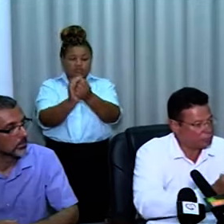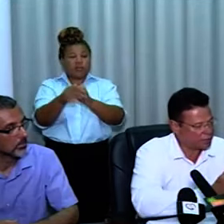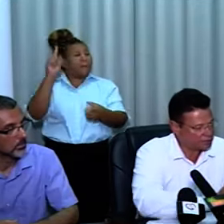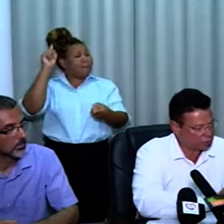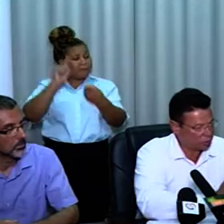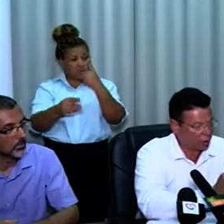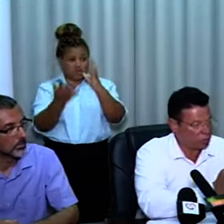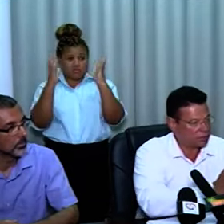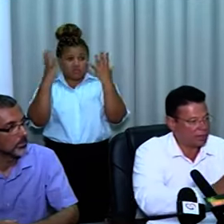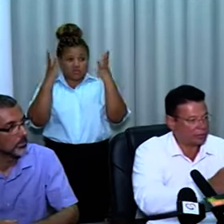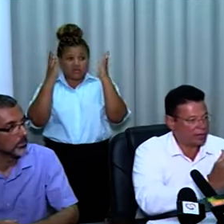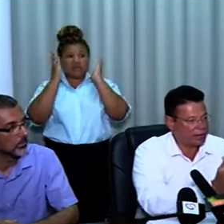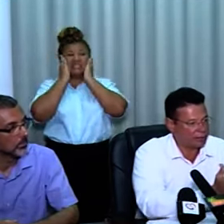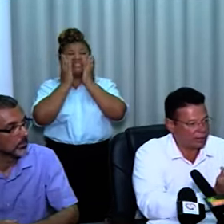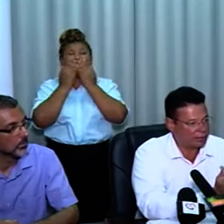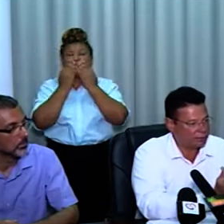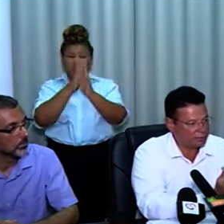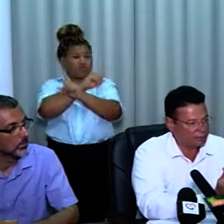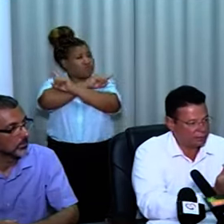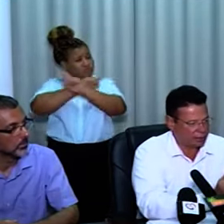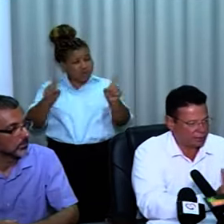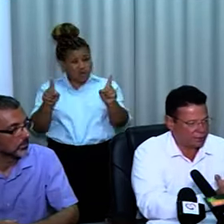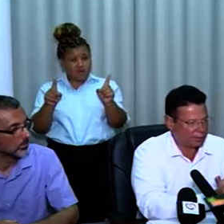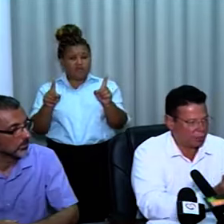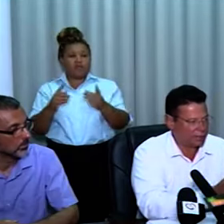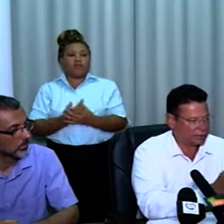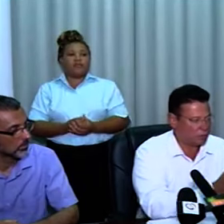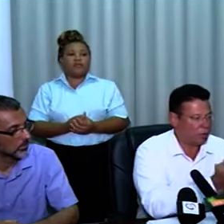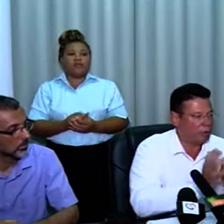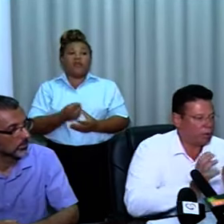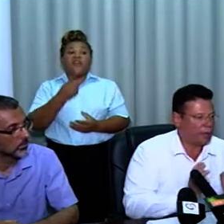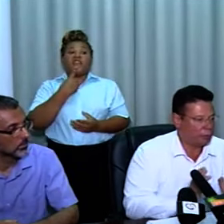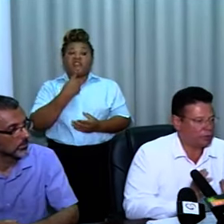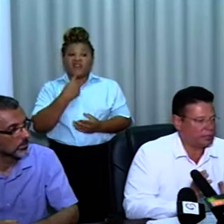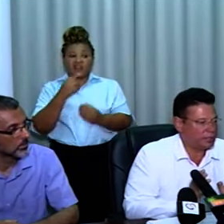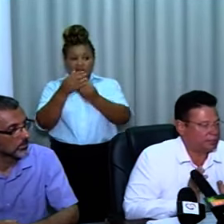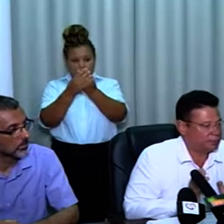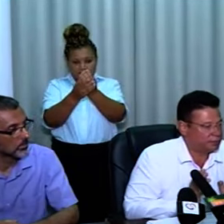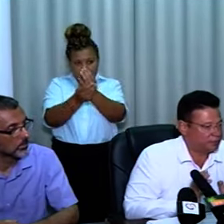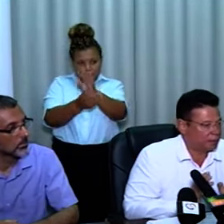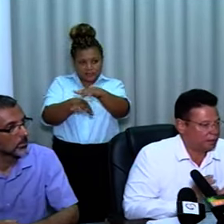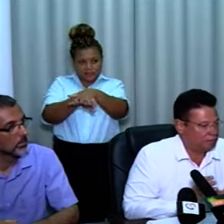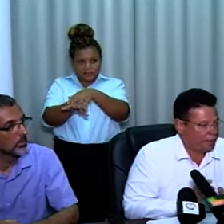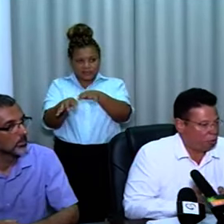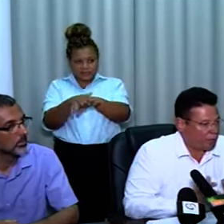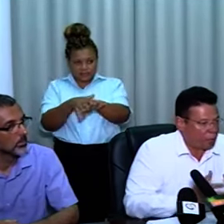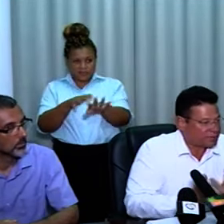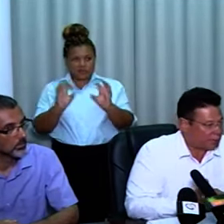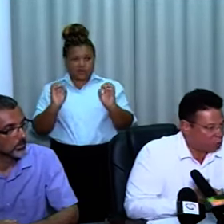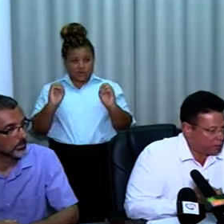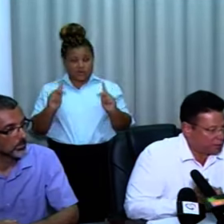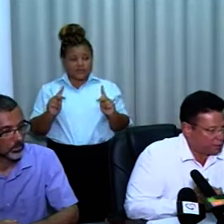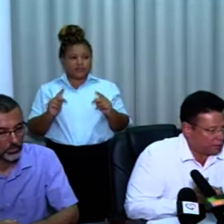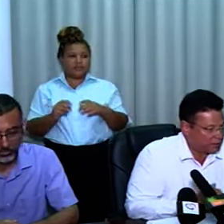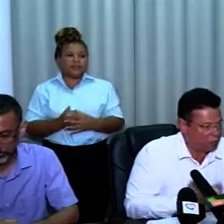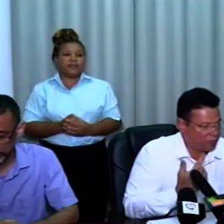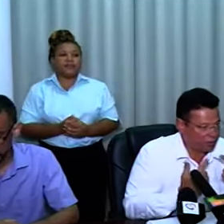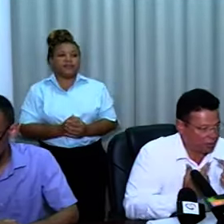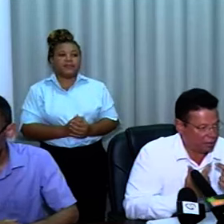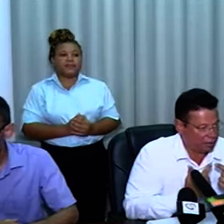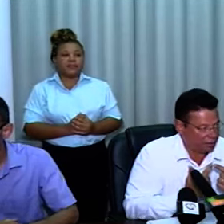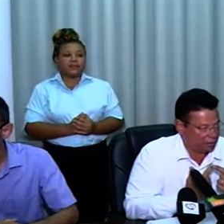ou sanitizer non, mais à cause les tournées élégantes là, tendance c'est que vous prenez ou l'on est protégé, mais pas ou l'on est ou pensez protégé, c'est